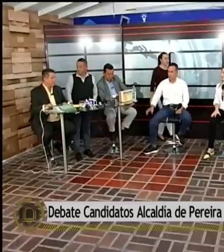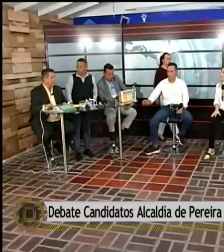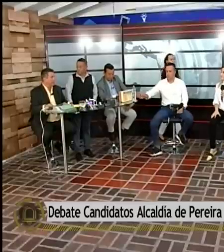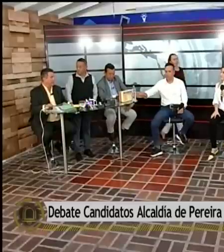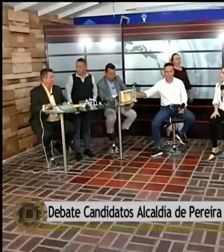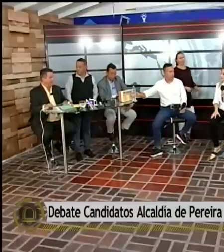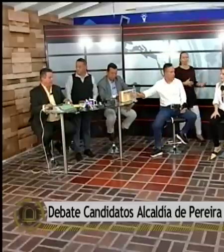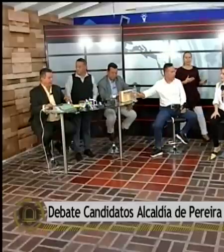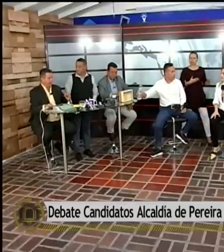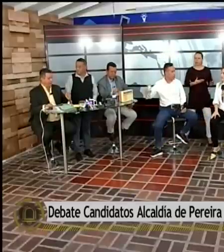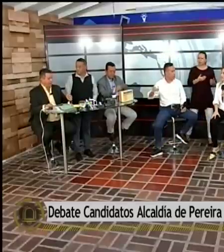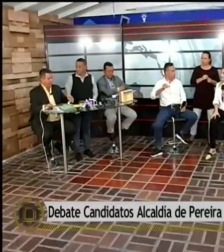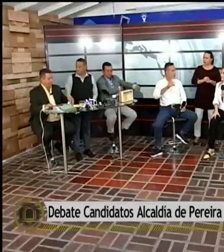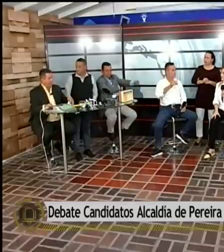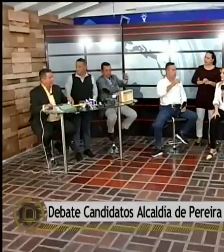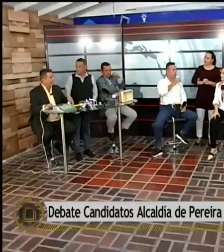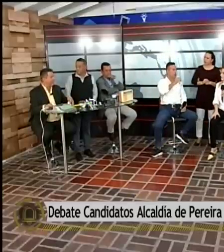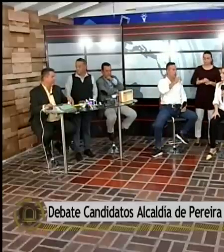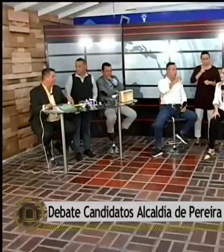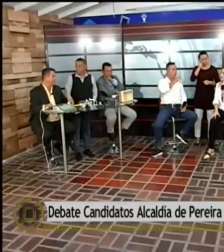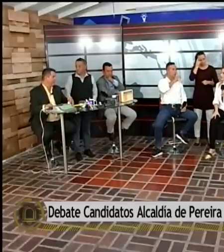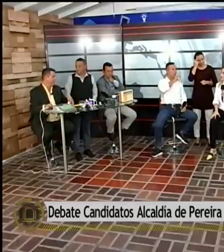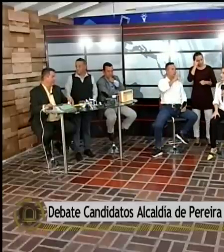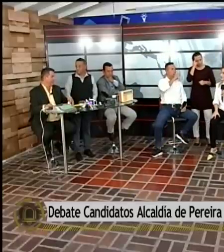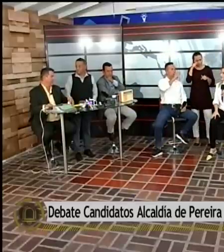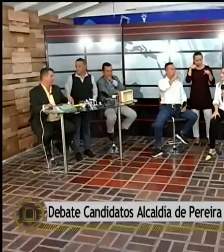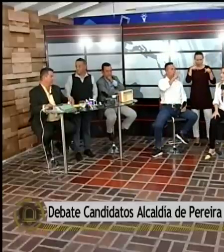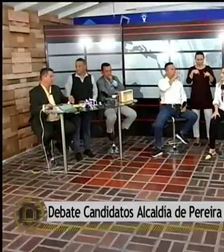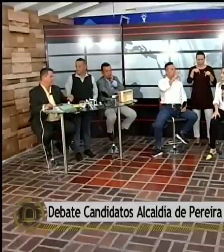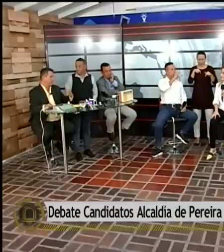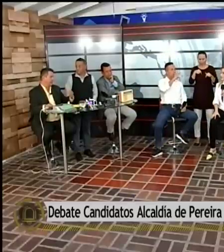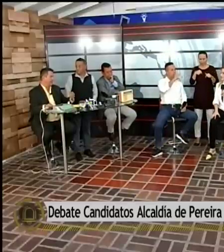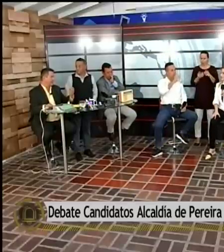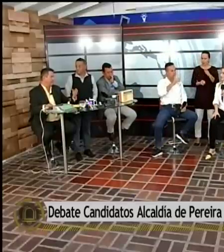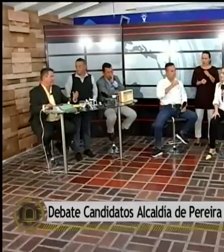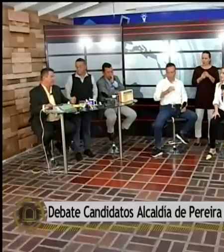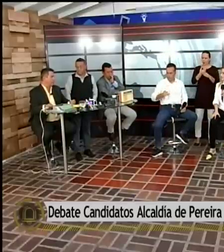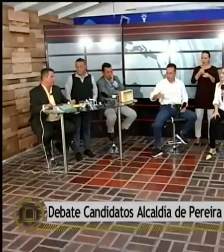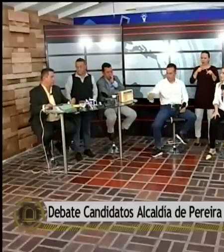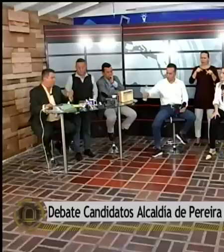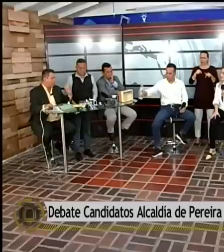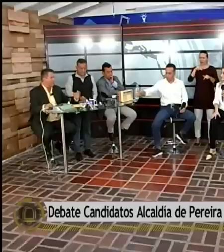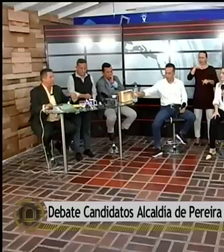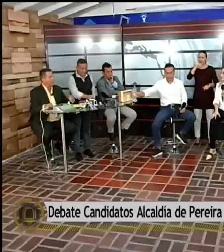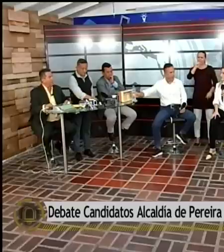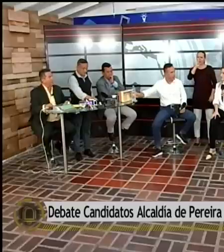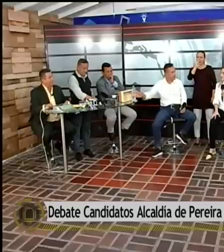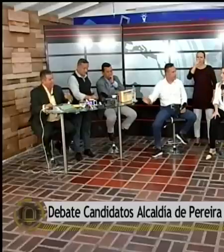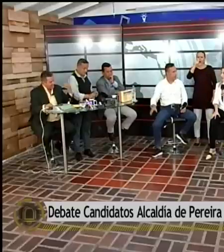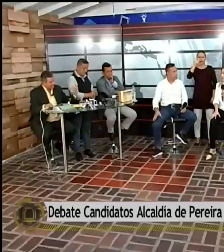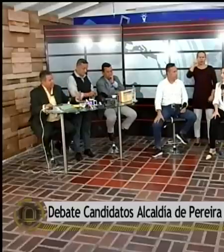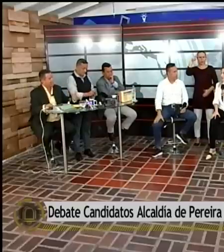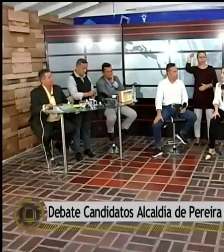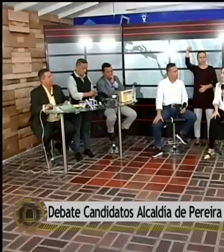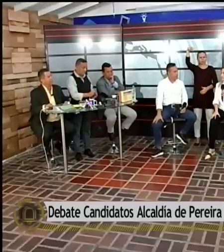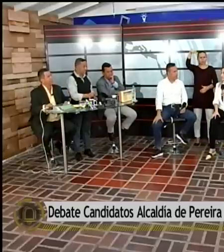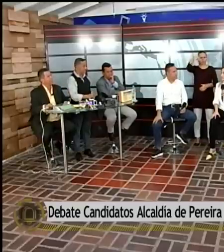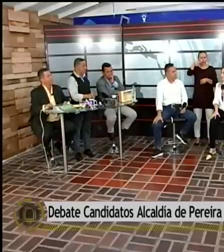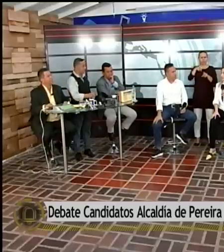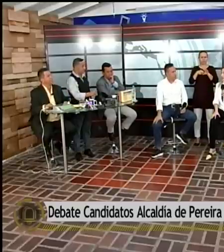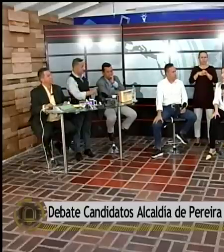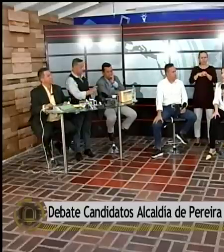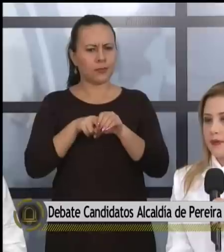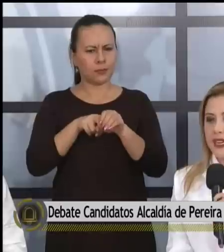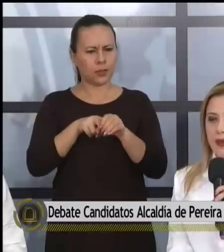¿cree usted que el tema del cable aéreo en Pereira fue una necesidad para la ciudad o fue un capricho del alcalde? ¿Y es necesario para la